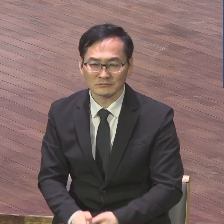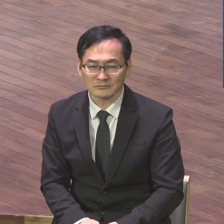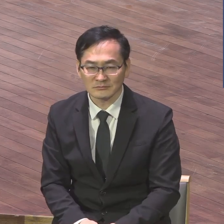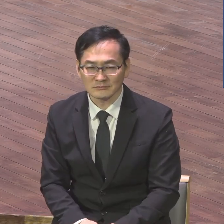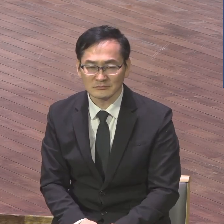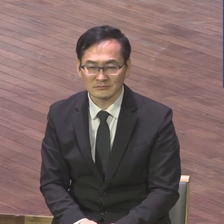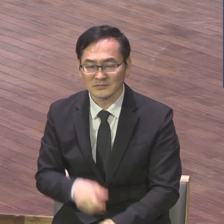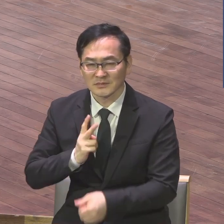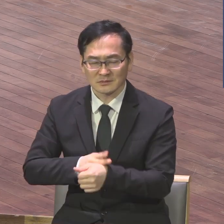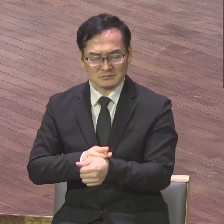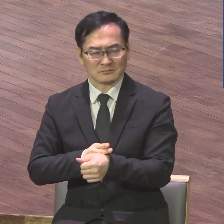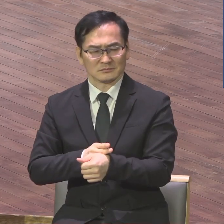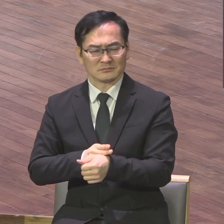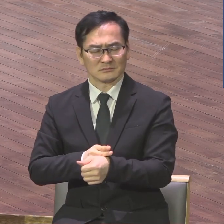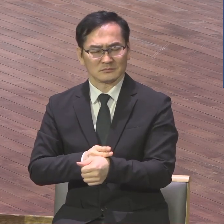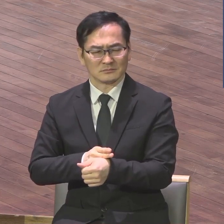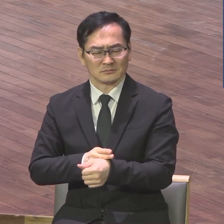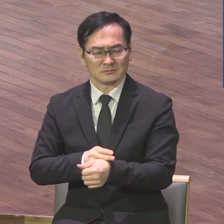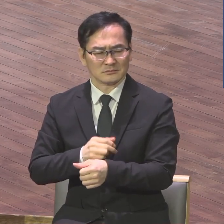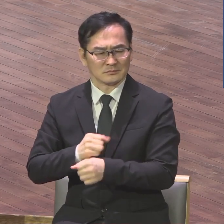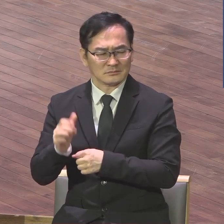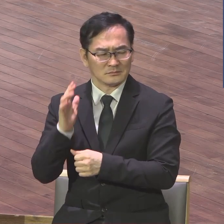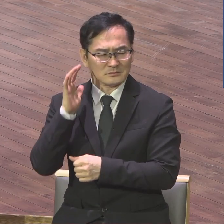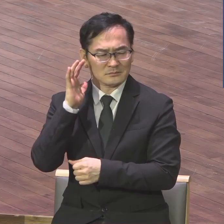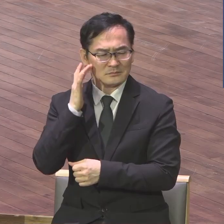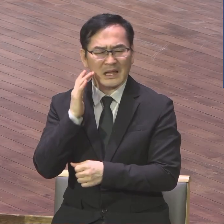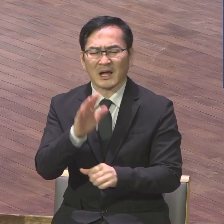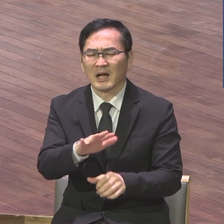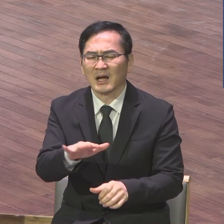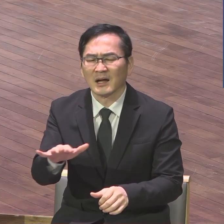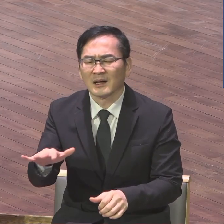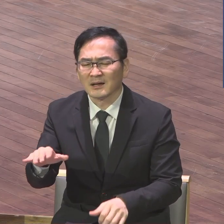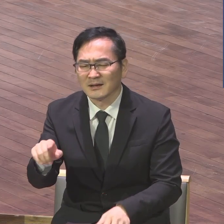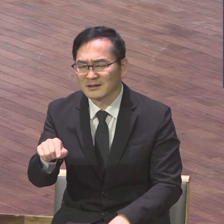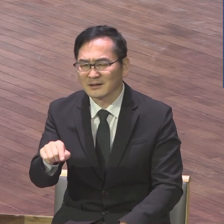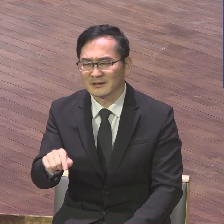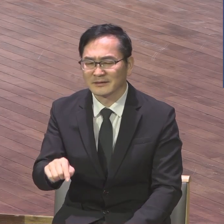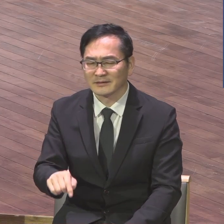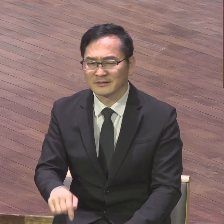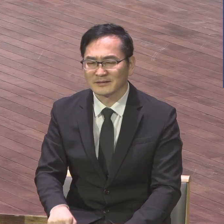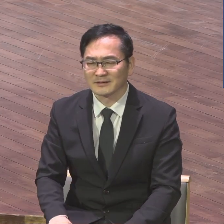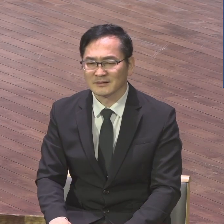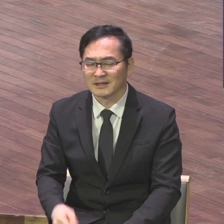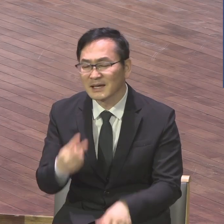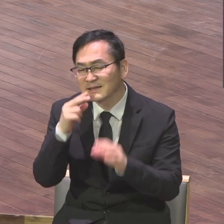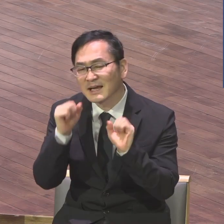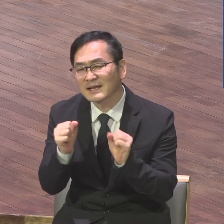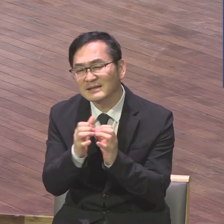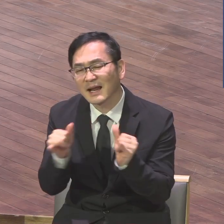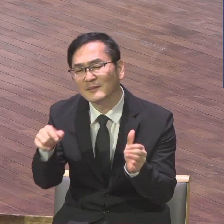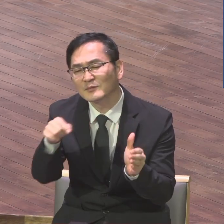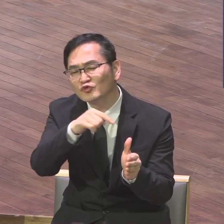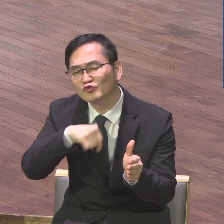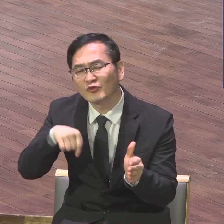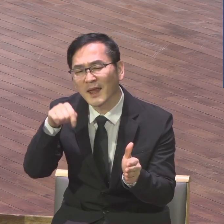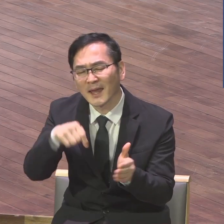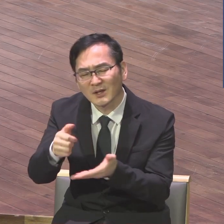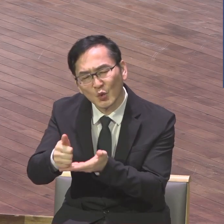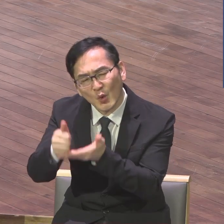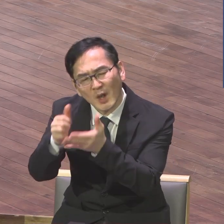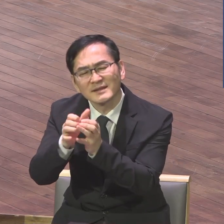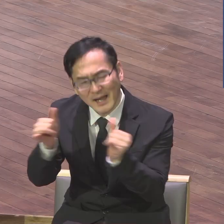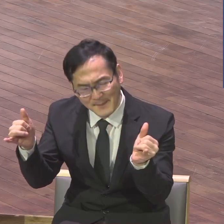그러니까 선생님이 너무 당황하면서 아니 나는 살아있는 분들